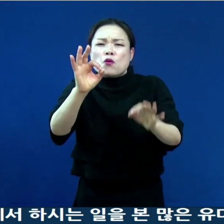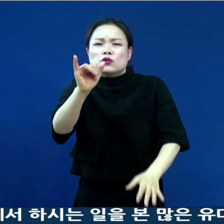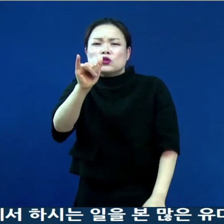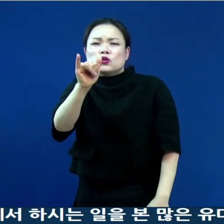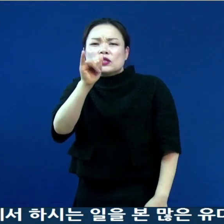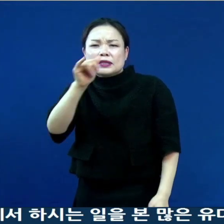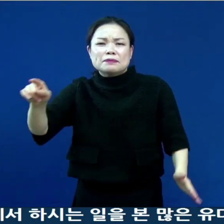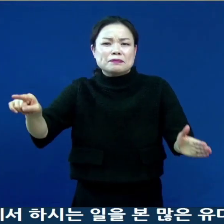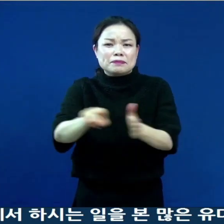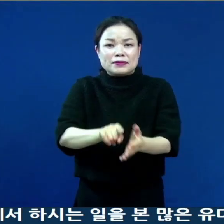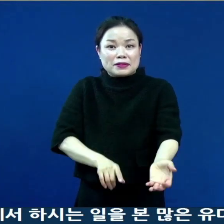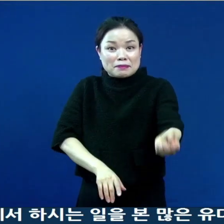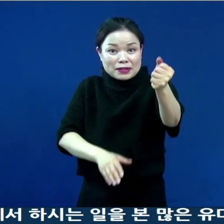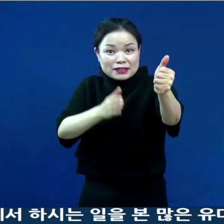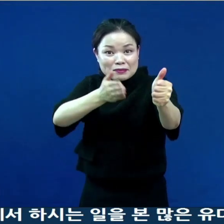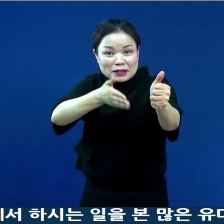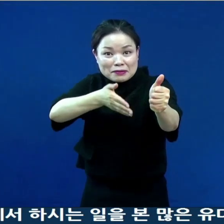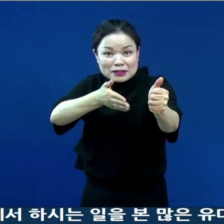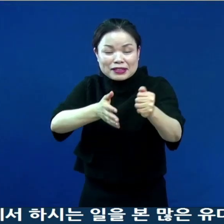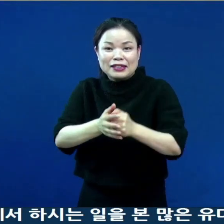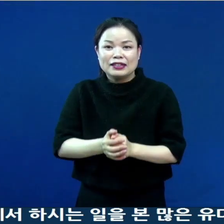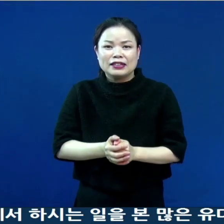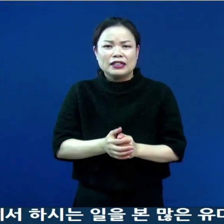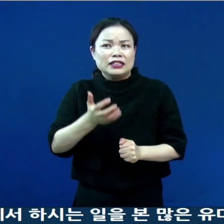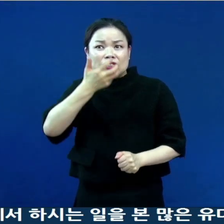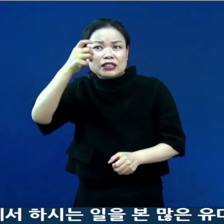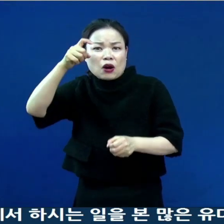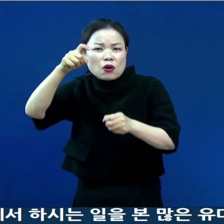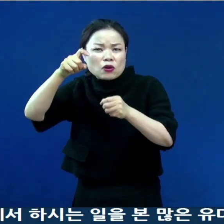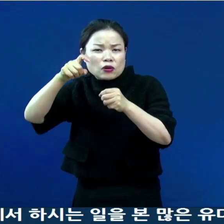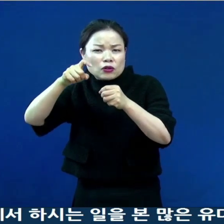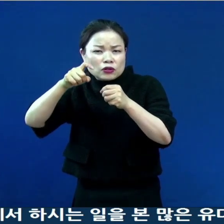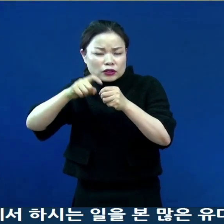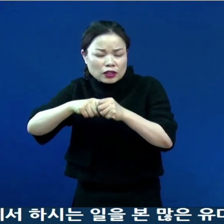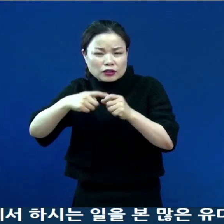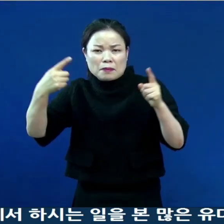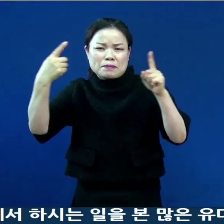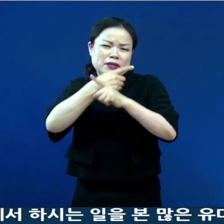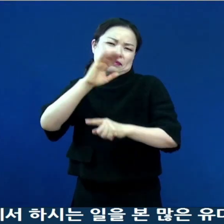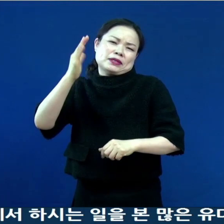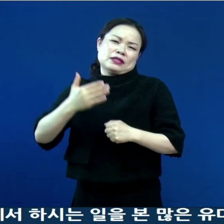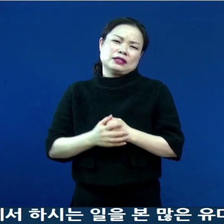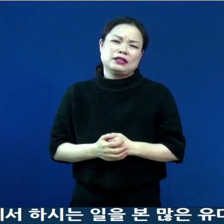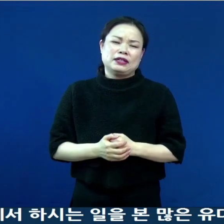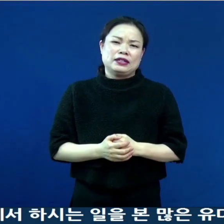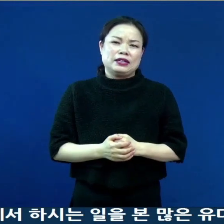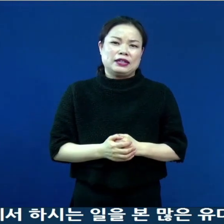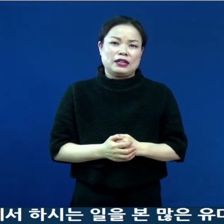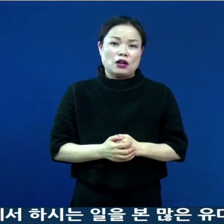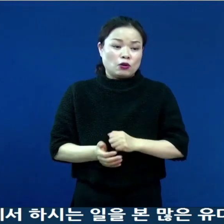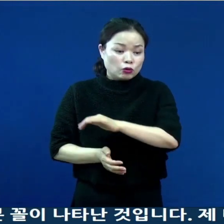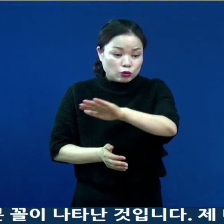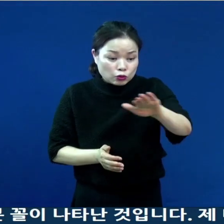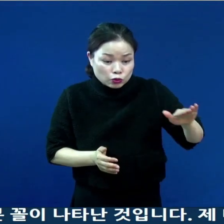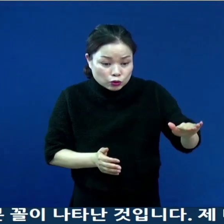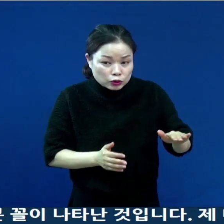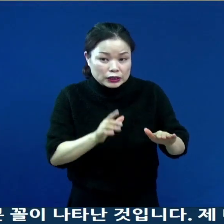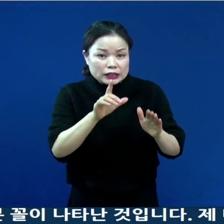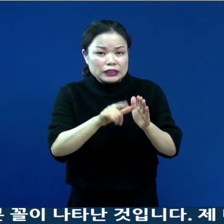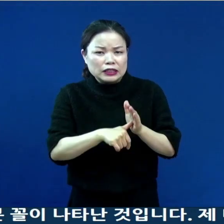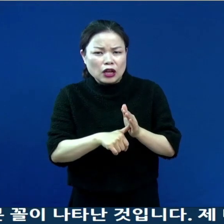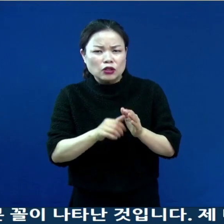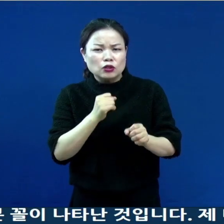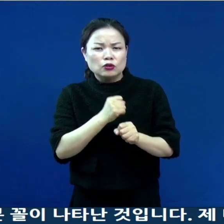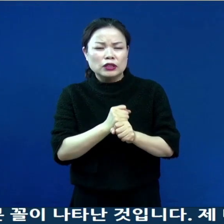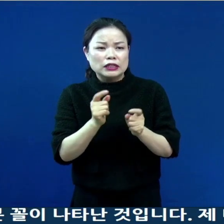있는 믿음 갖기를 주의 이름으로 소망합니다. 영적 시력이 좀 교정되었으면 좋겠습니다. 그래서 우리 눈앞에 당시의